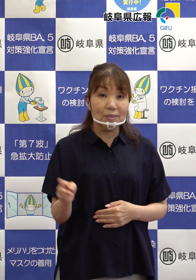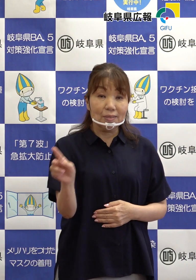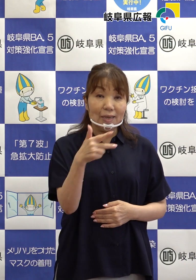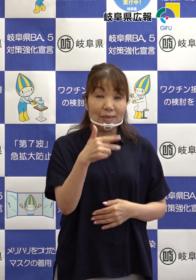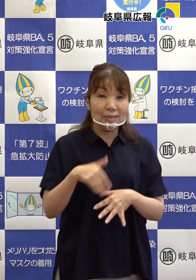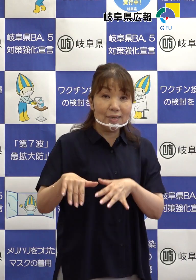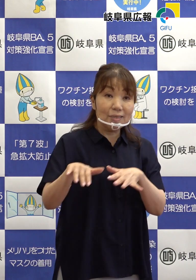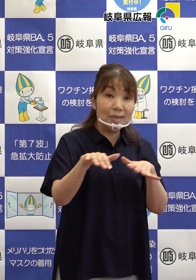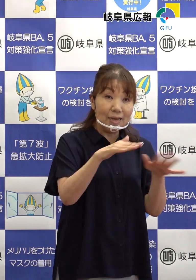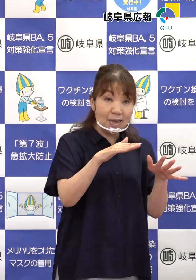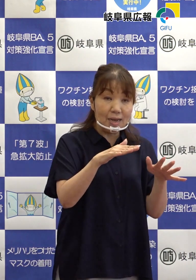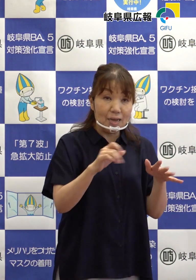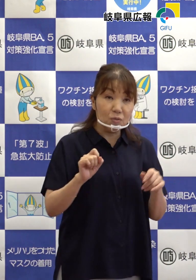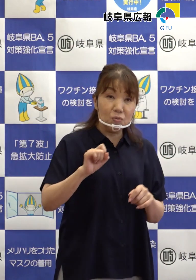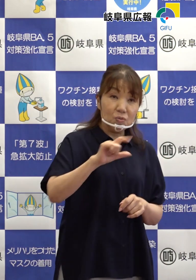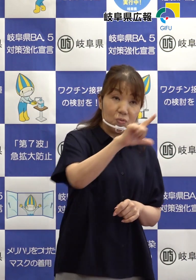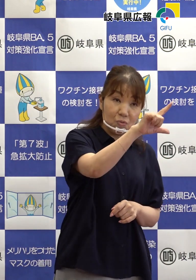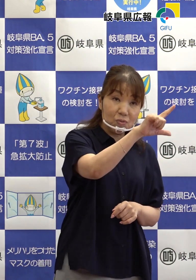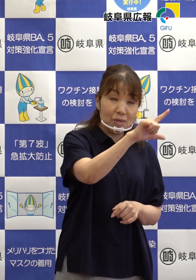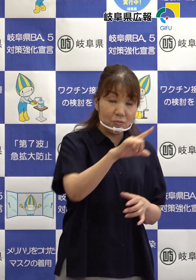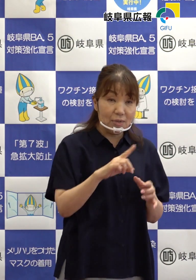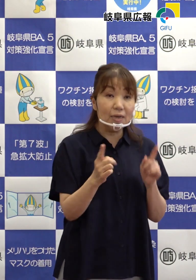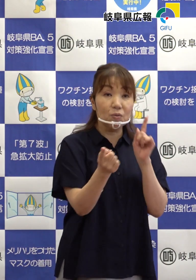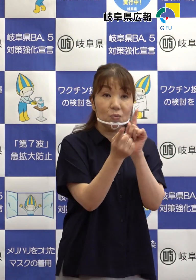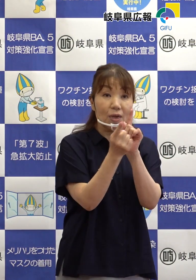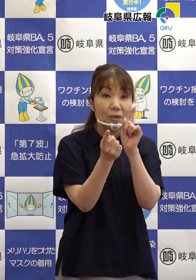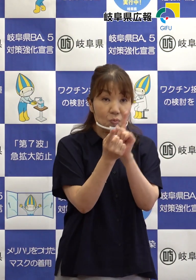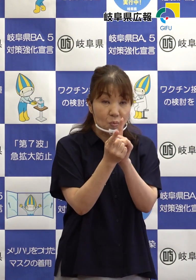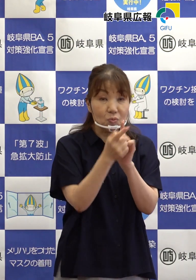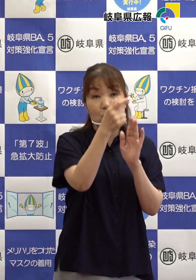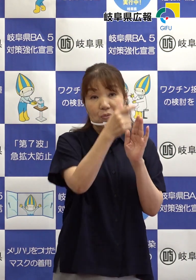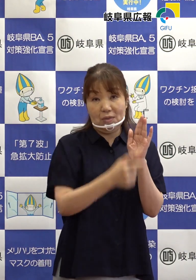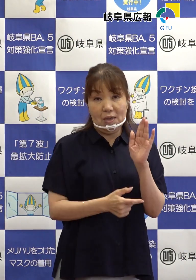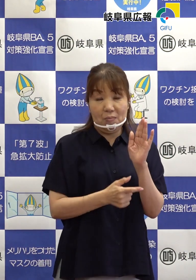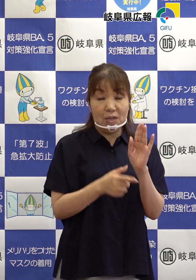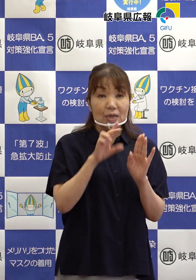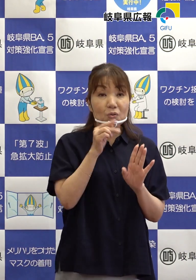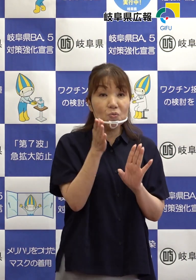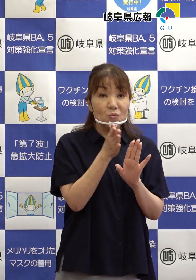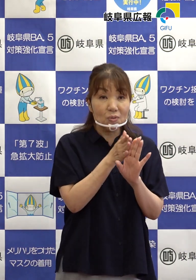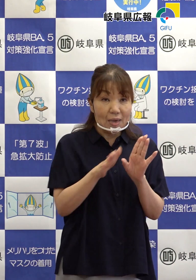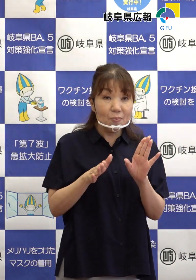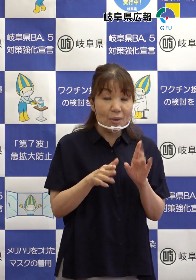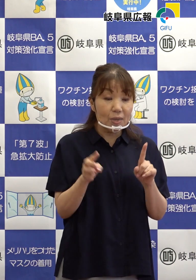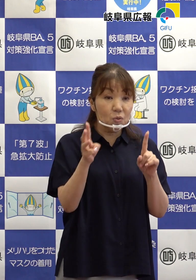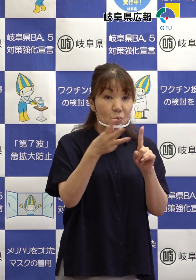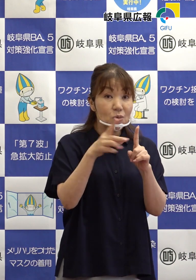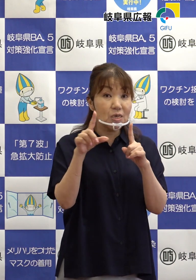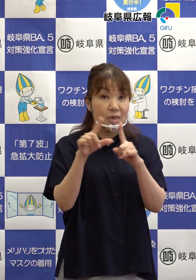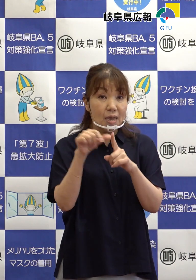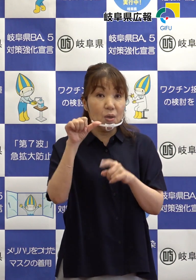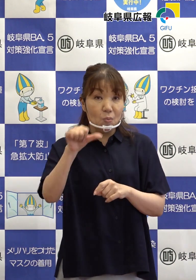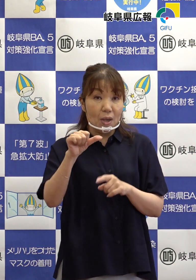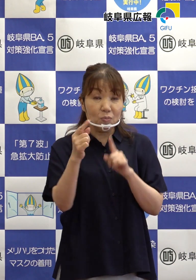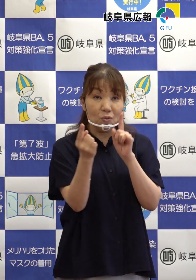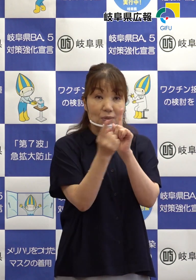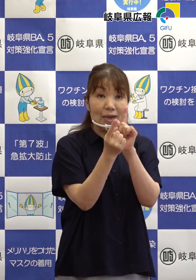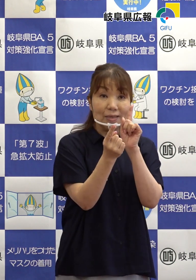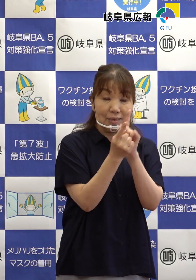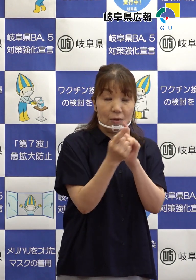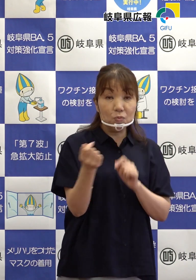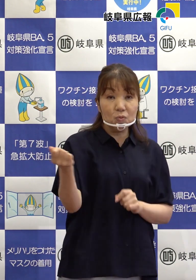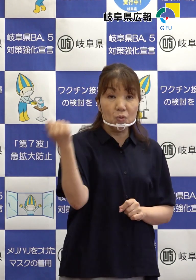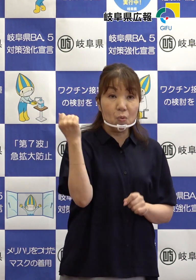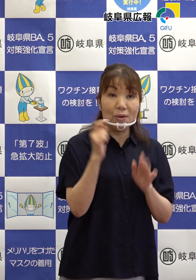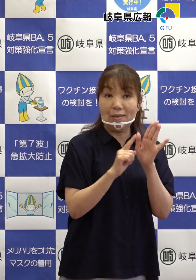楢葉幹線急拡大継続への対応ということで岐阜県版の ba 5対策強化制限と